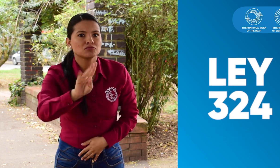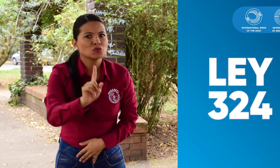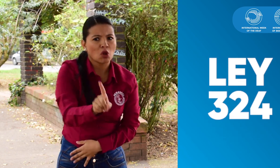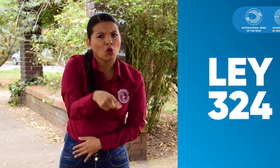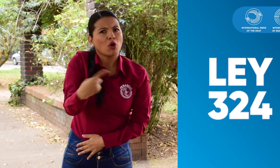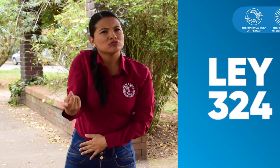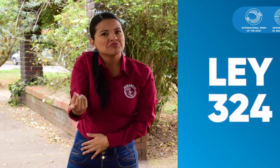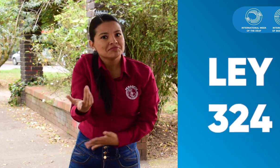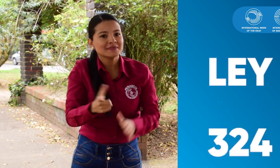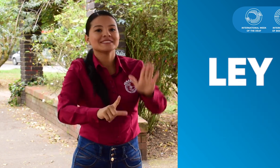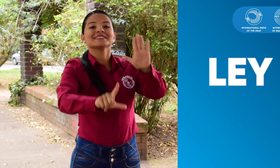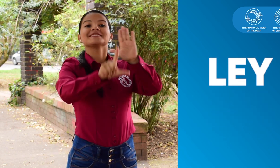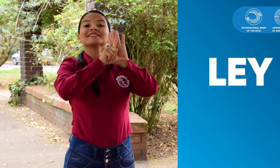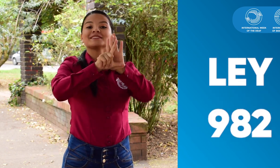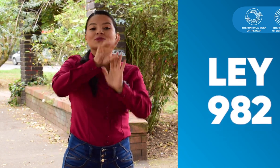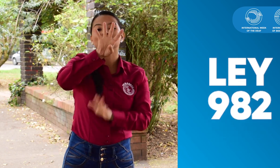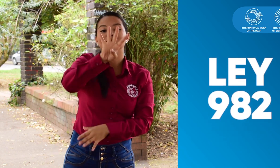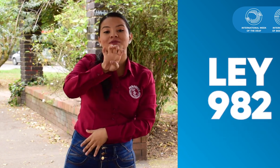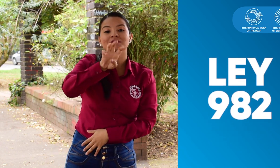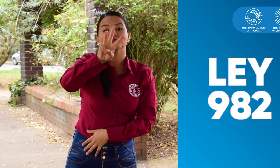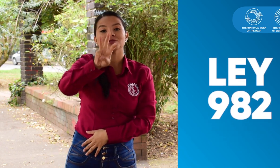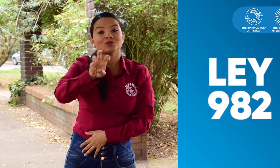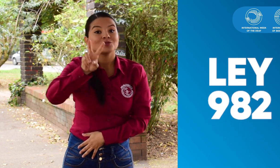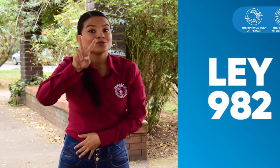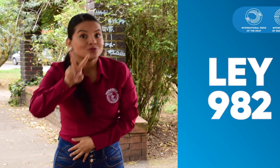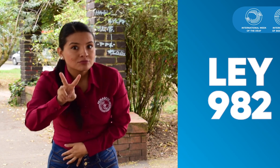la ley 124, 982 y 2049.